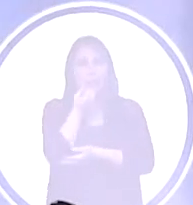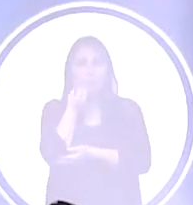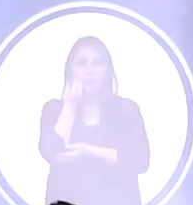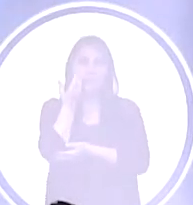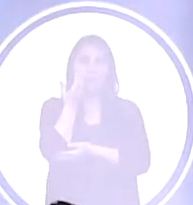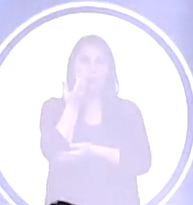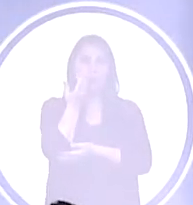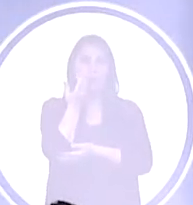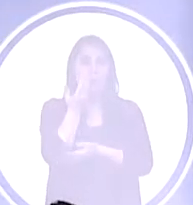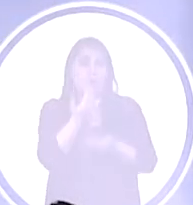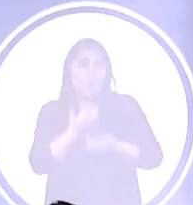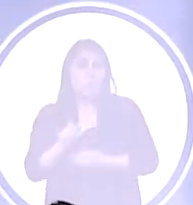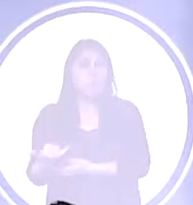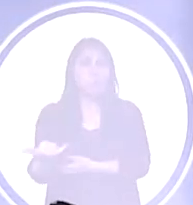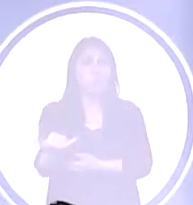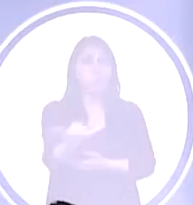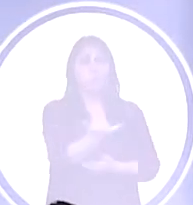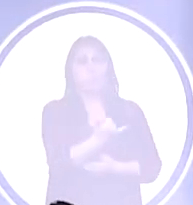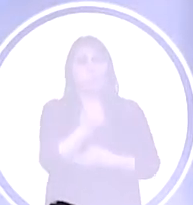flores